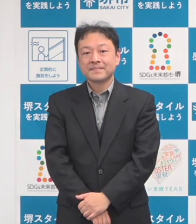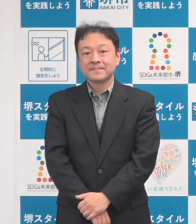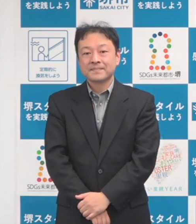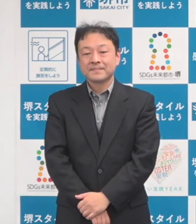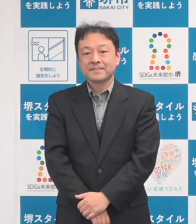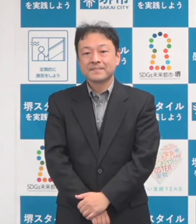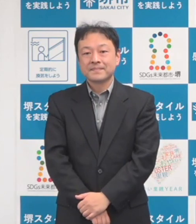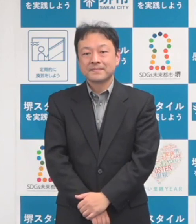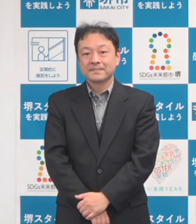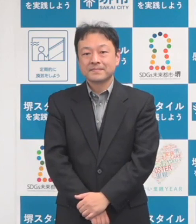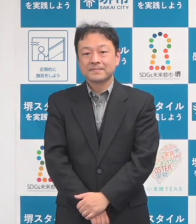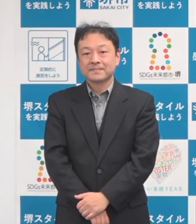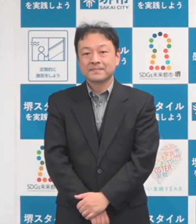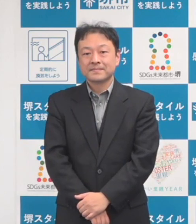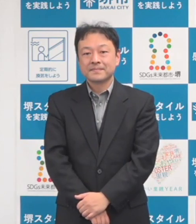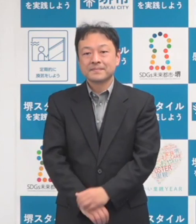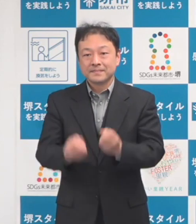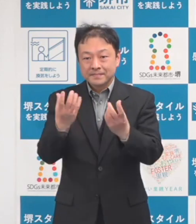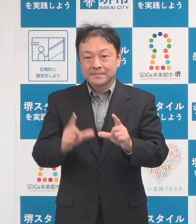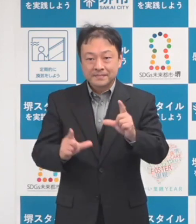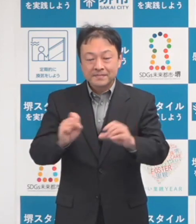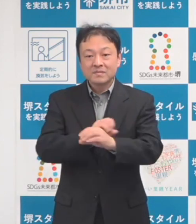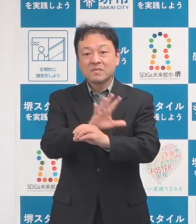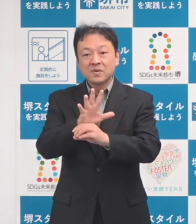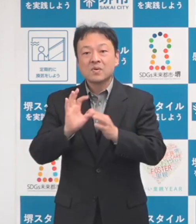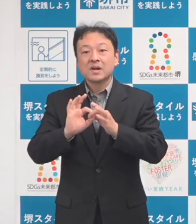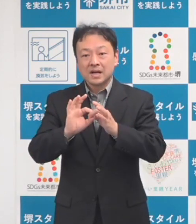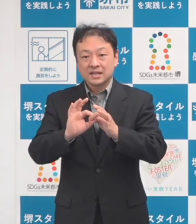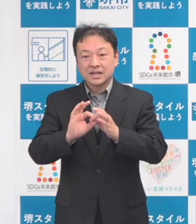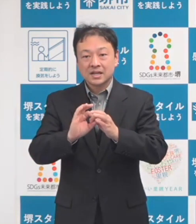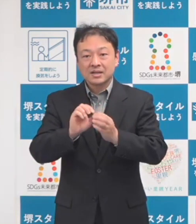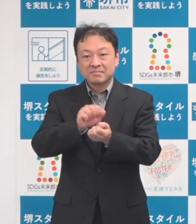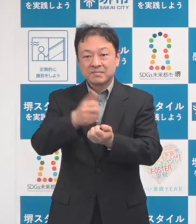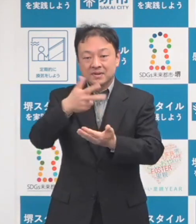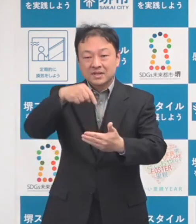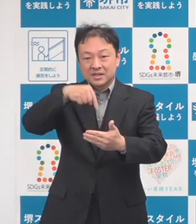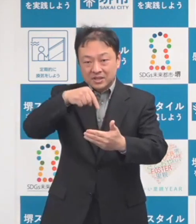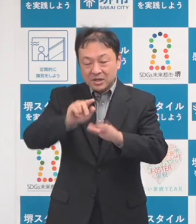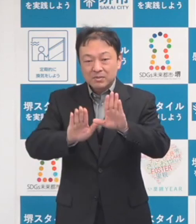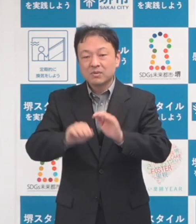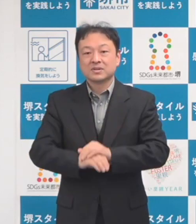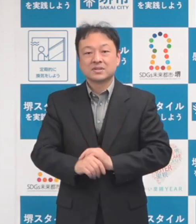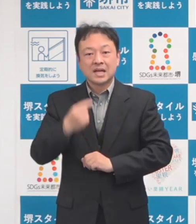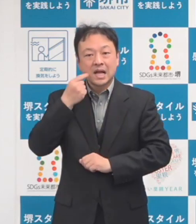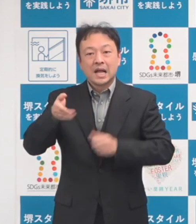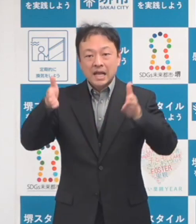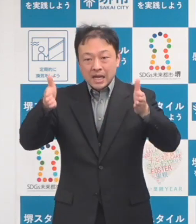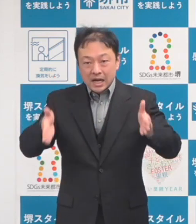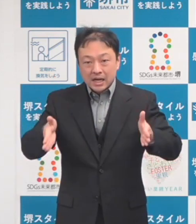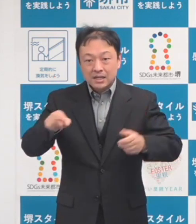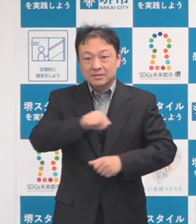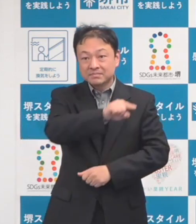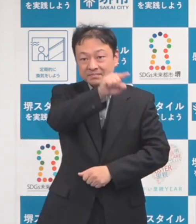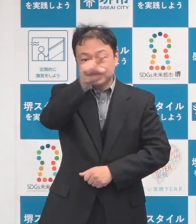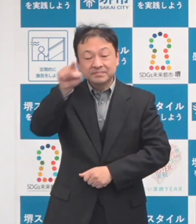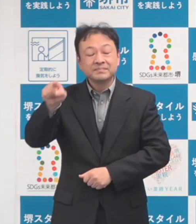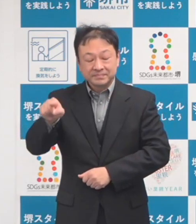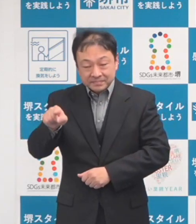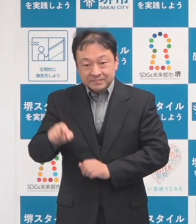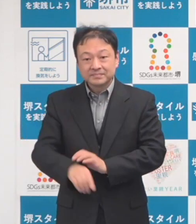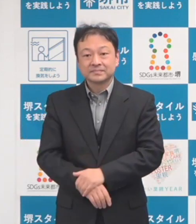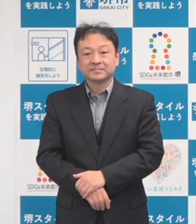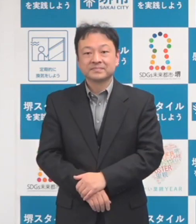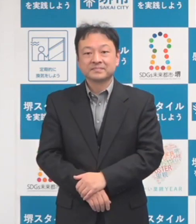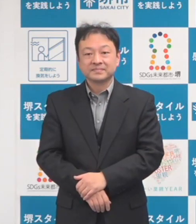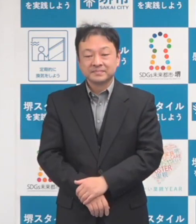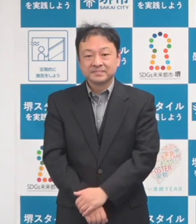はい、まず新型コロナウイルス感染症の市内の状況です。1ヶ月間のカレンダー、ここに示しております4週間